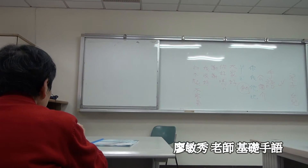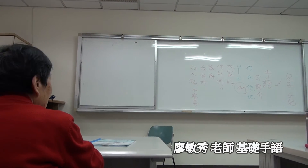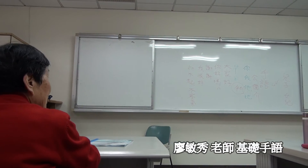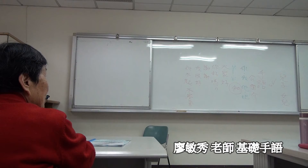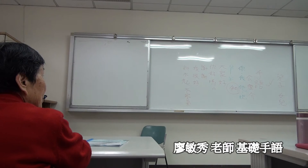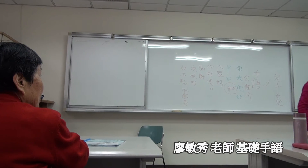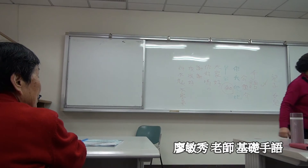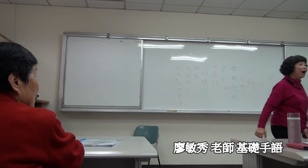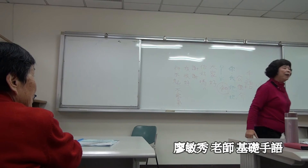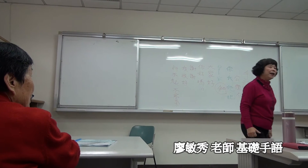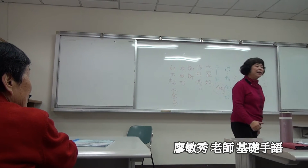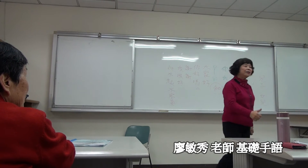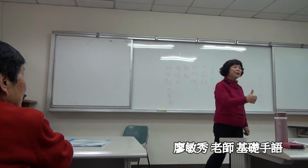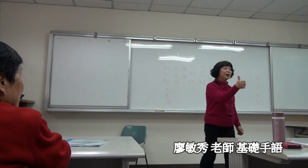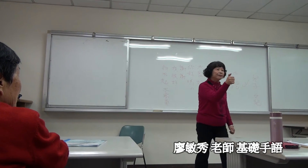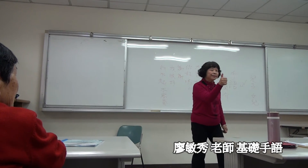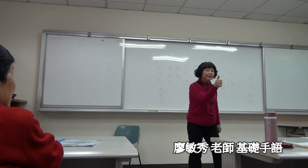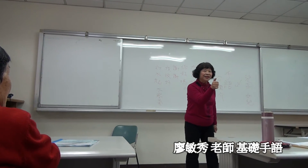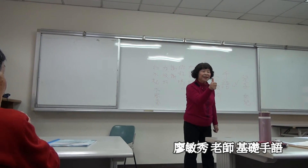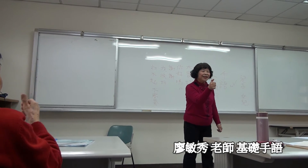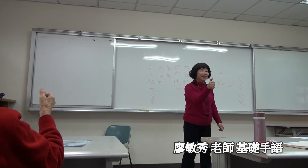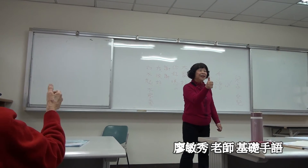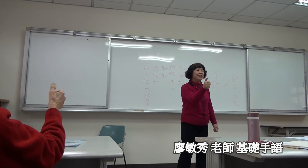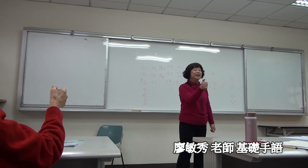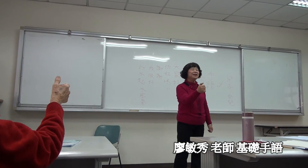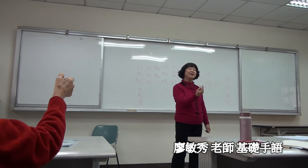人家问你好吗？你要怎么？